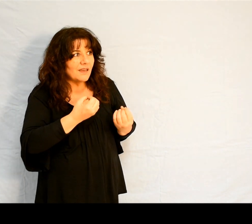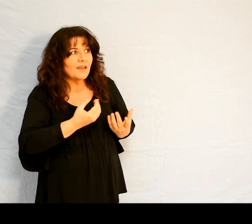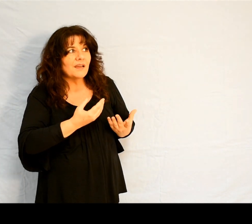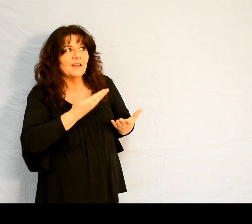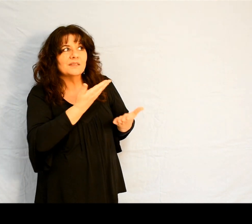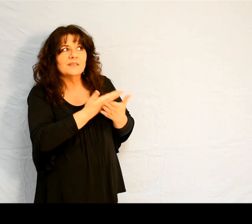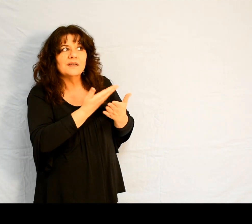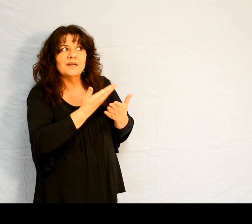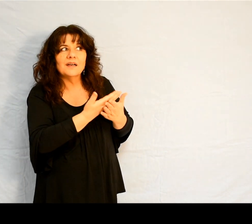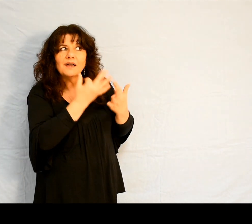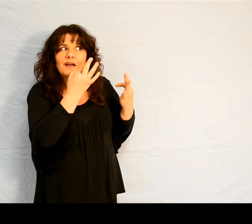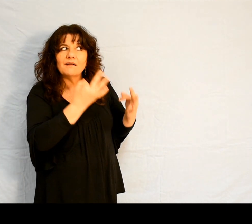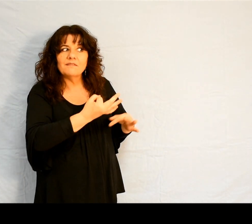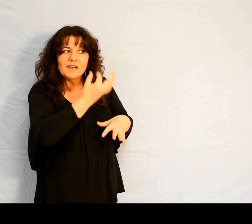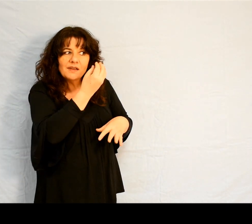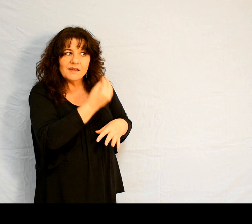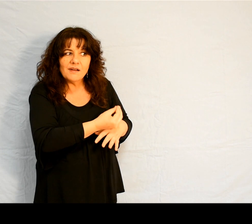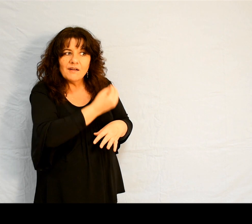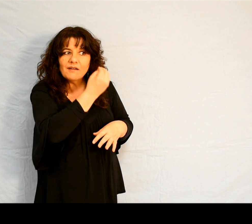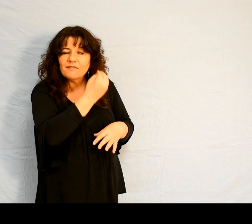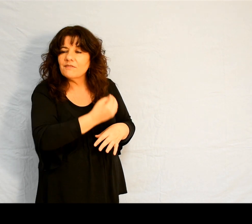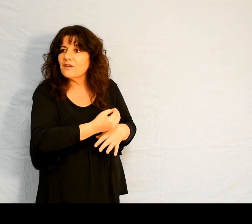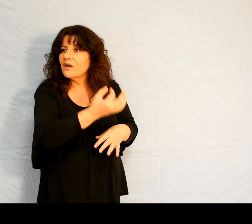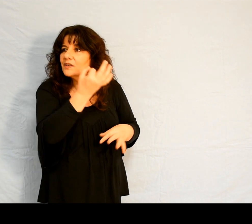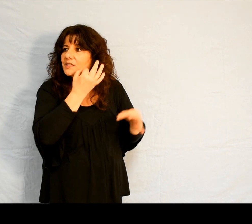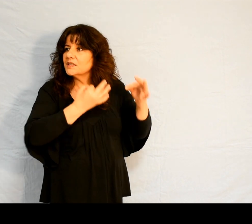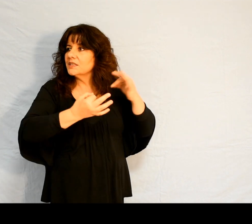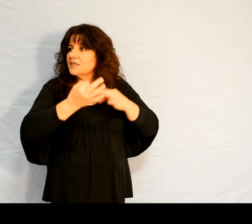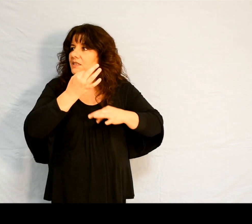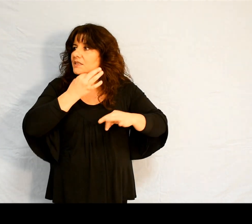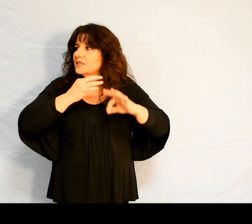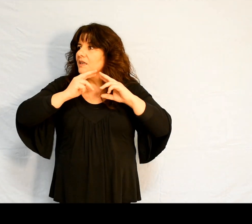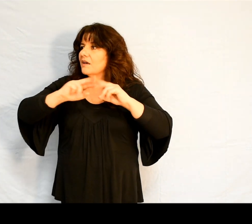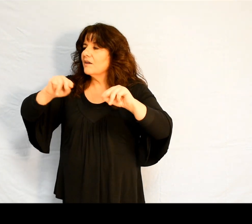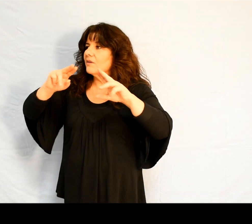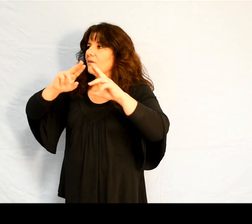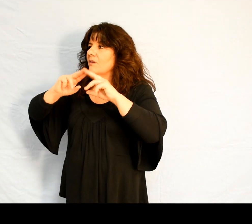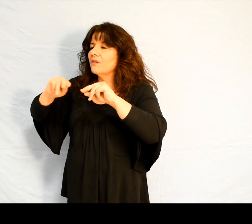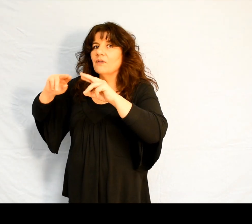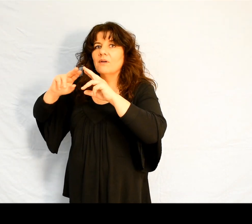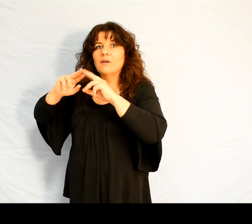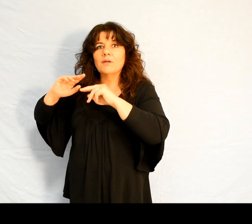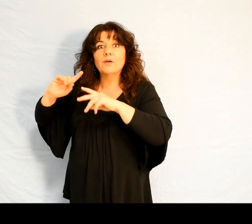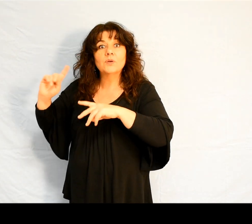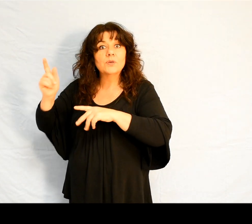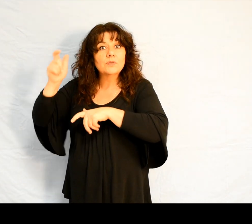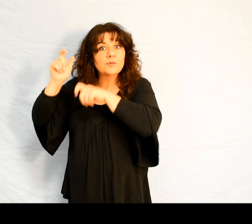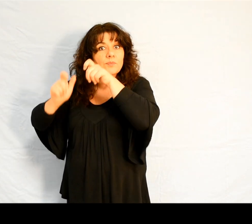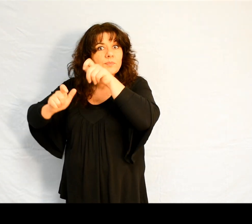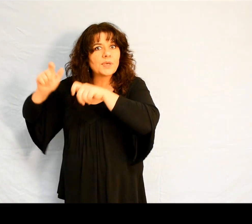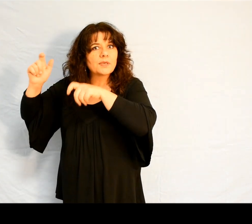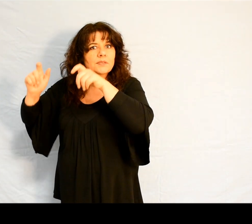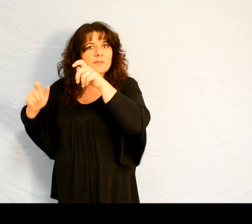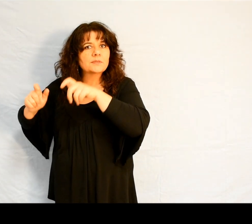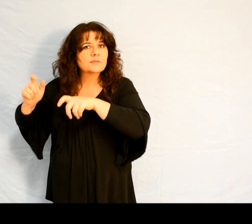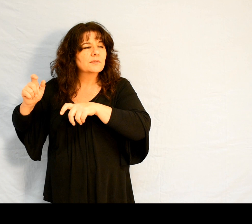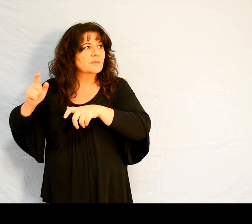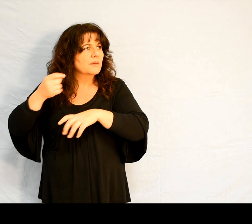Et tous ceux qui entendirent s'étonnaient de ce que leur racontaient les bergers.